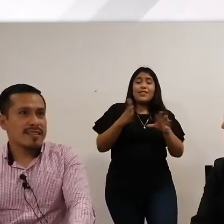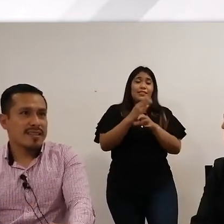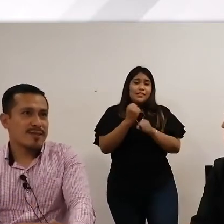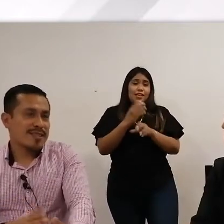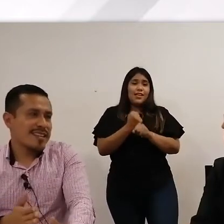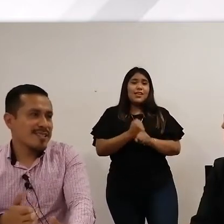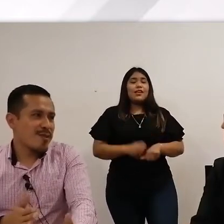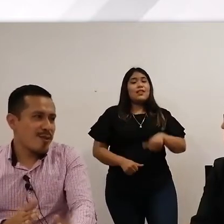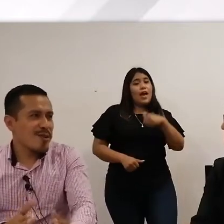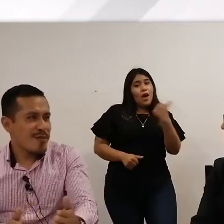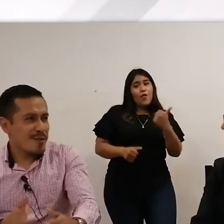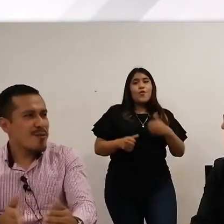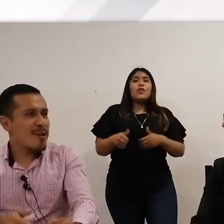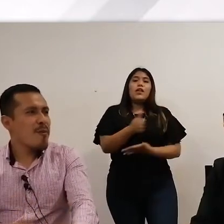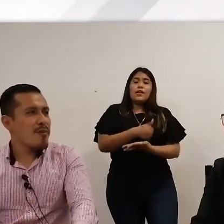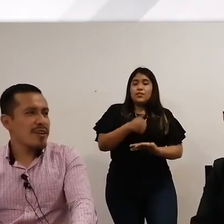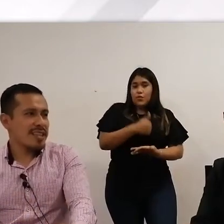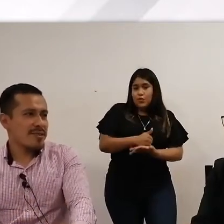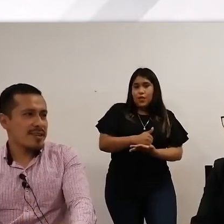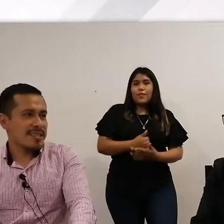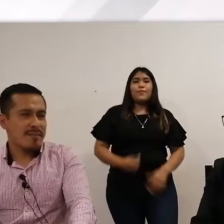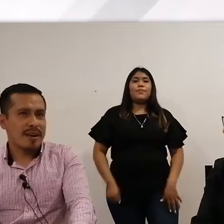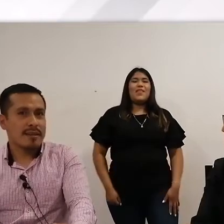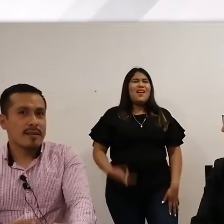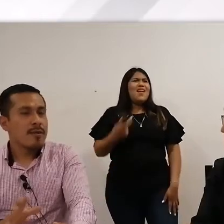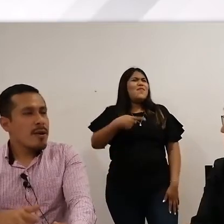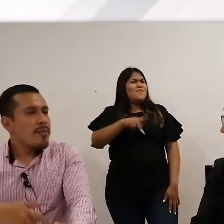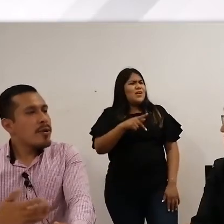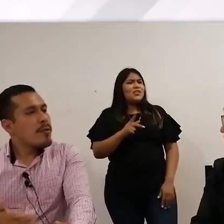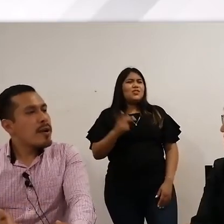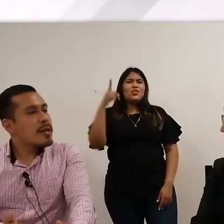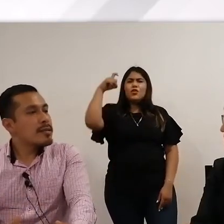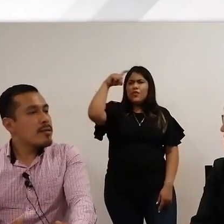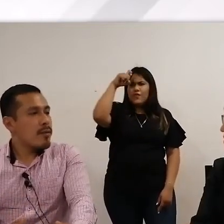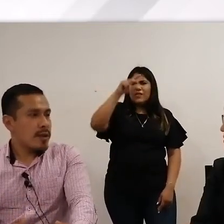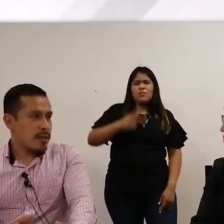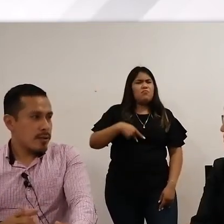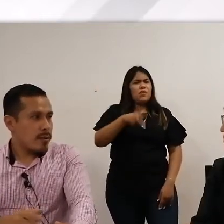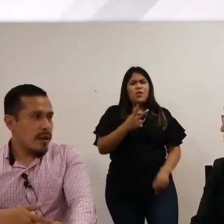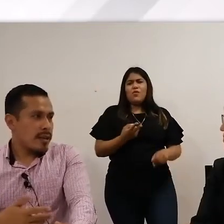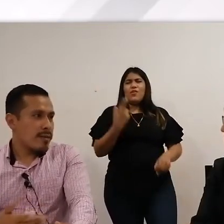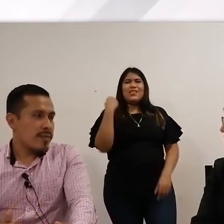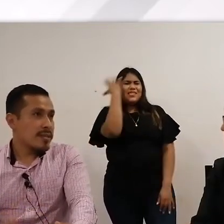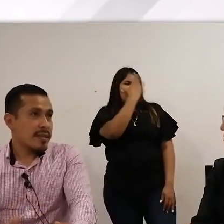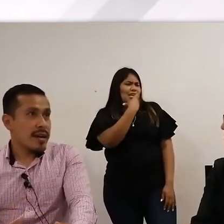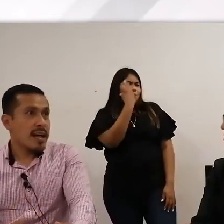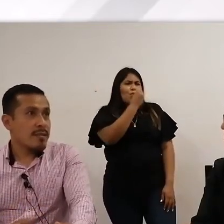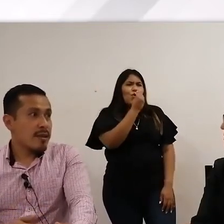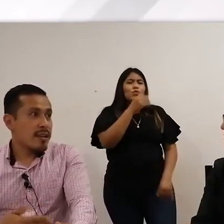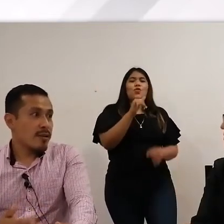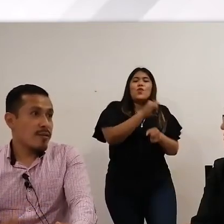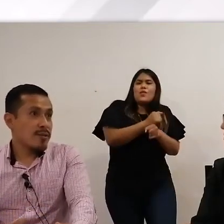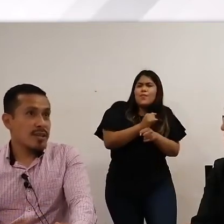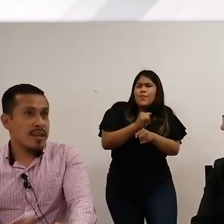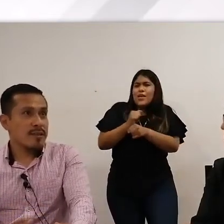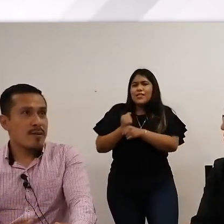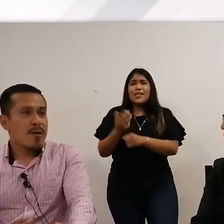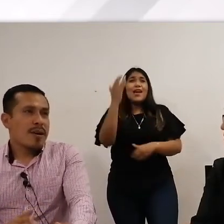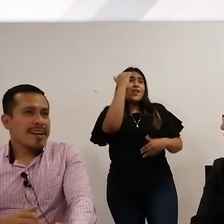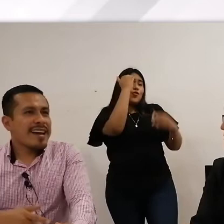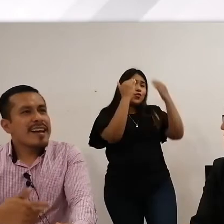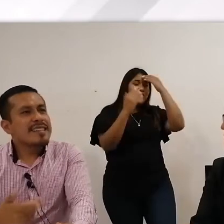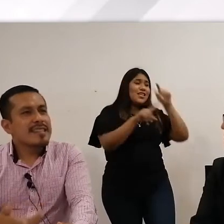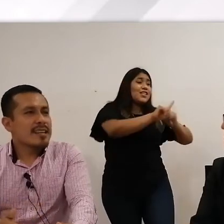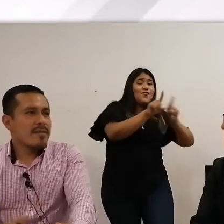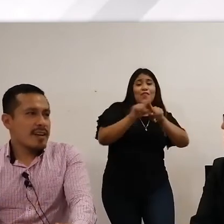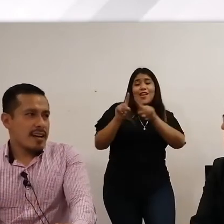del país. Entonces esto dificulta un poquito esta parte, ¿no? Pero igual es lo bonito, ¿no? El ir investigando, el ir